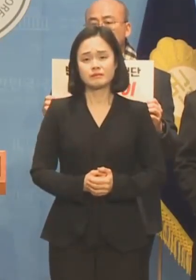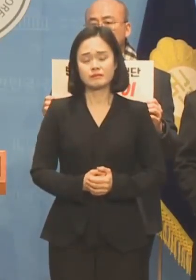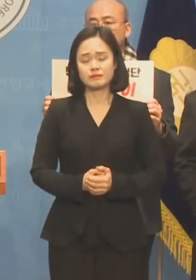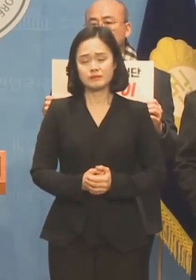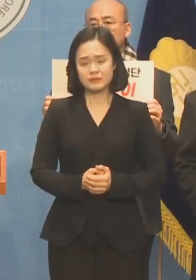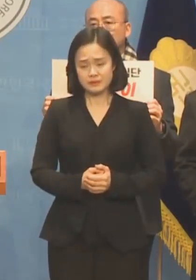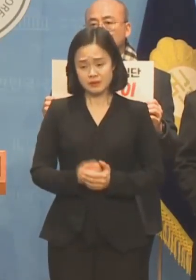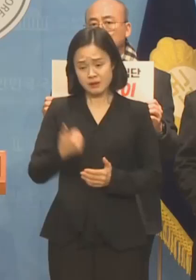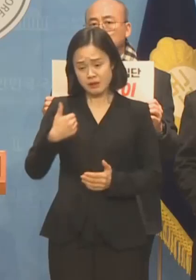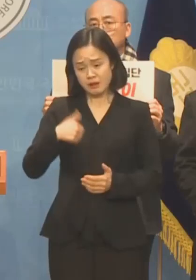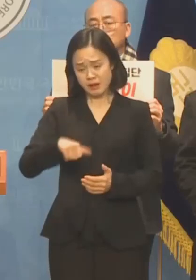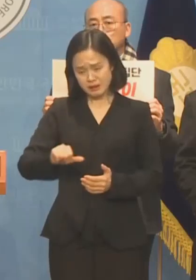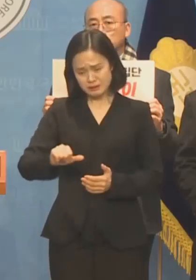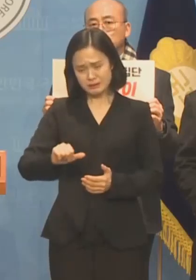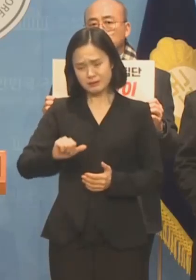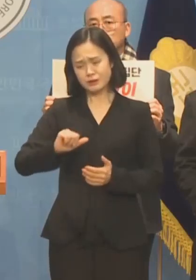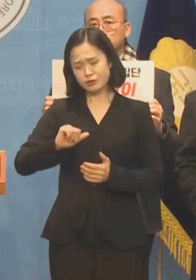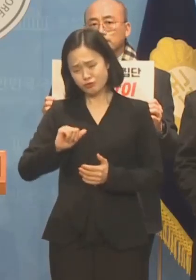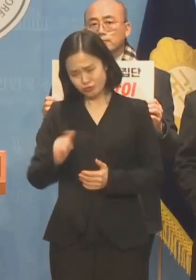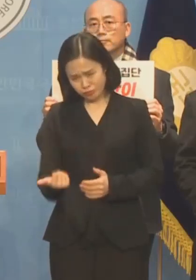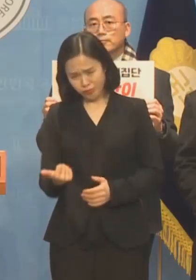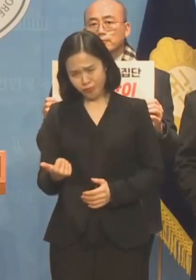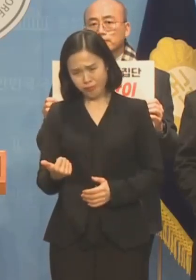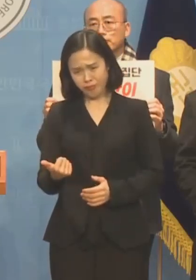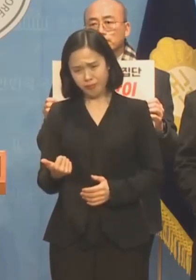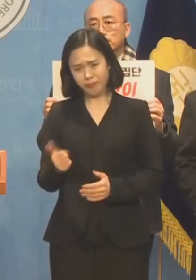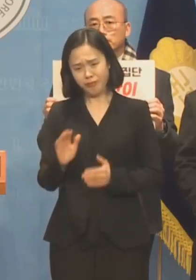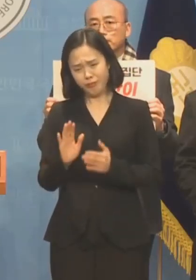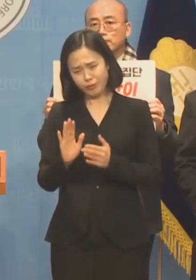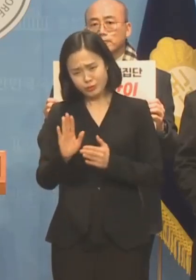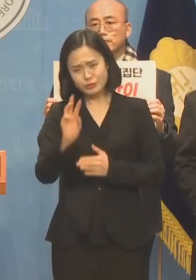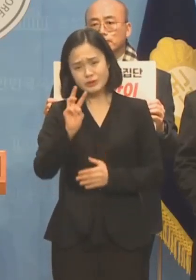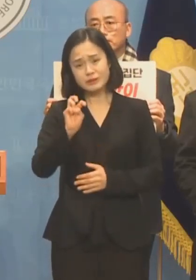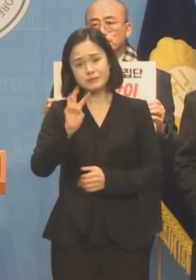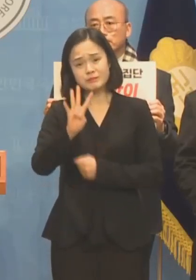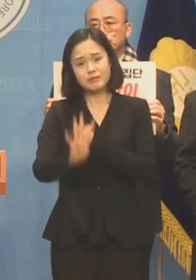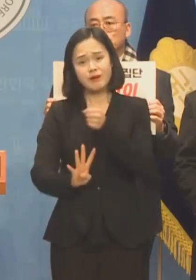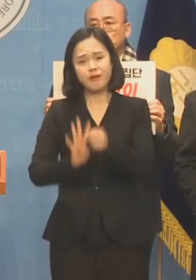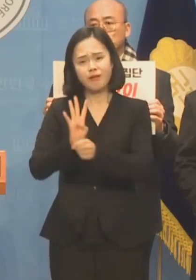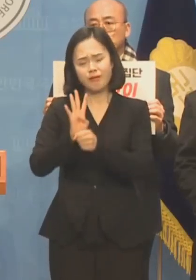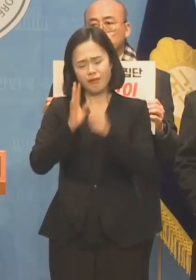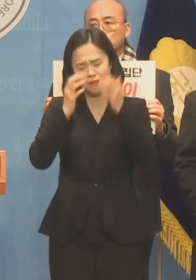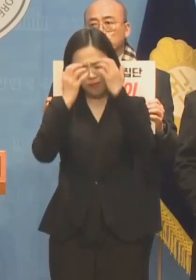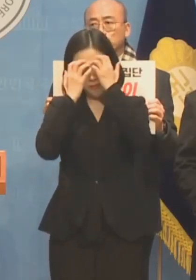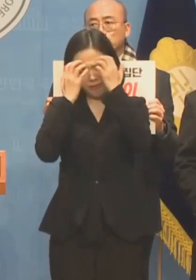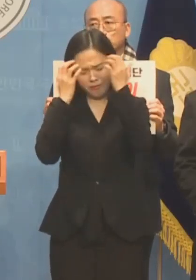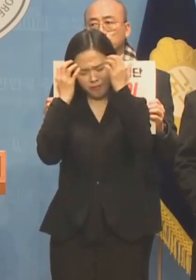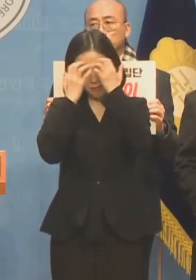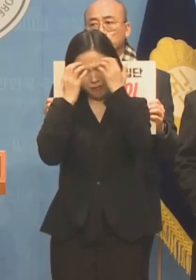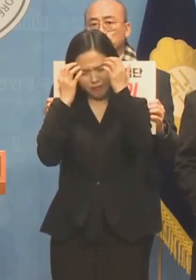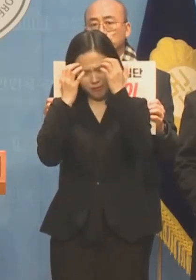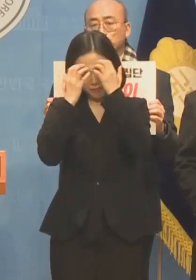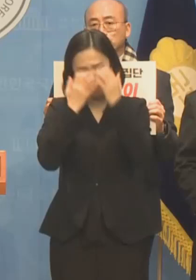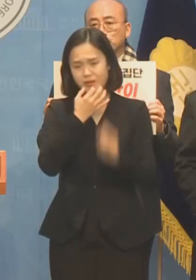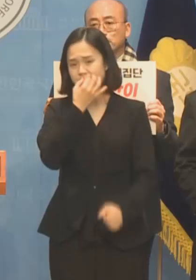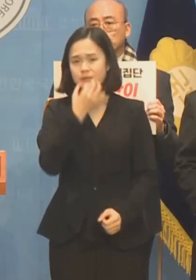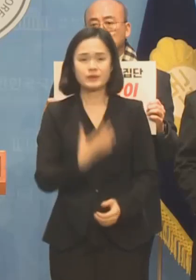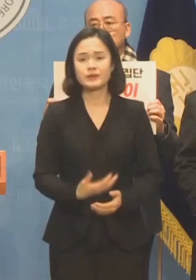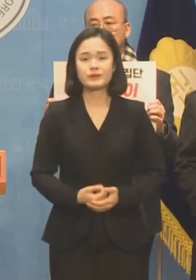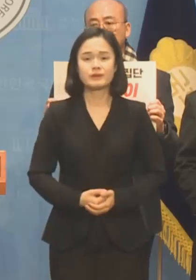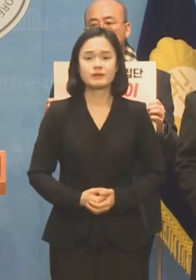슬픔 속에서 지금까지 살아오고 있습니다. 아마 이 땅에